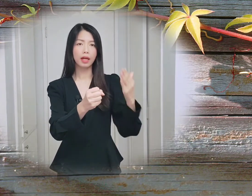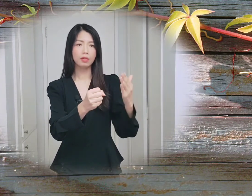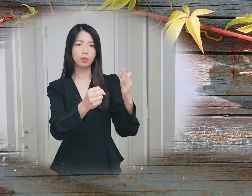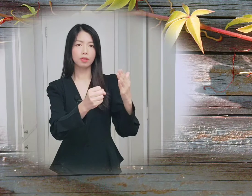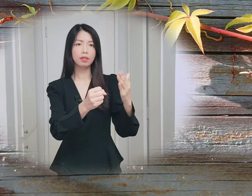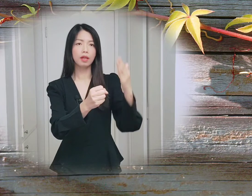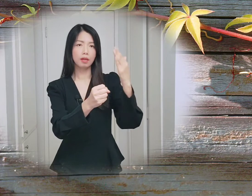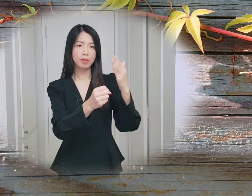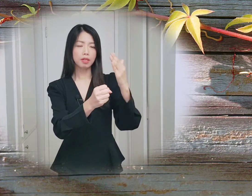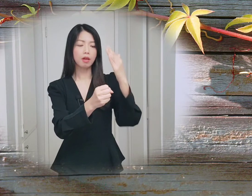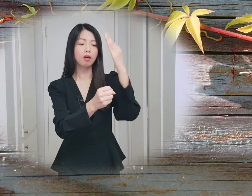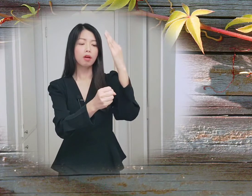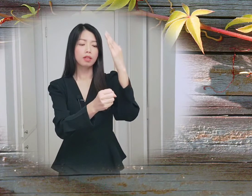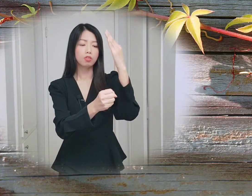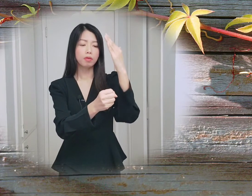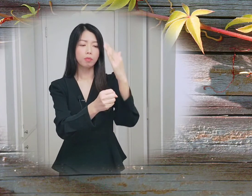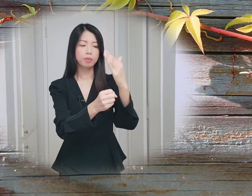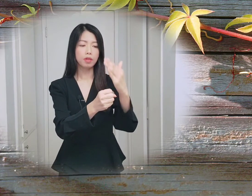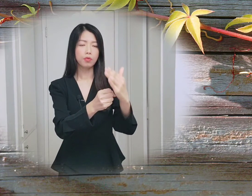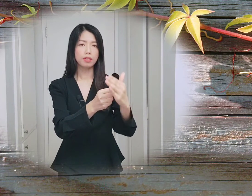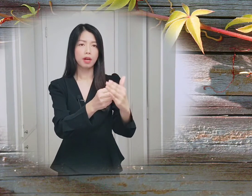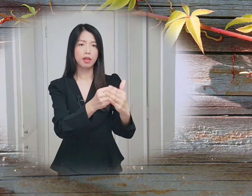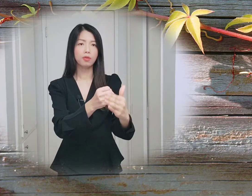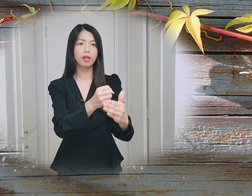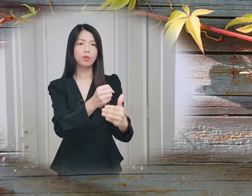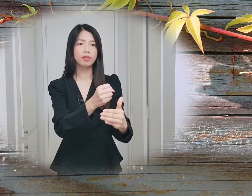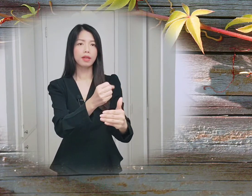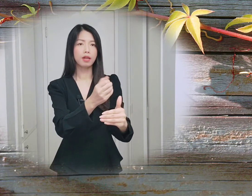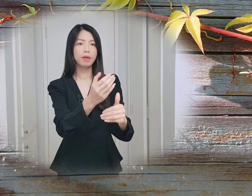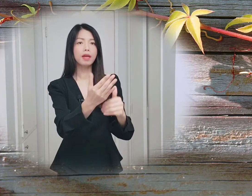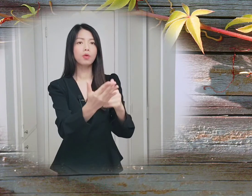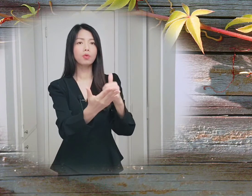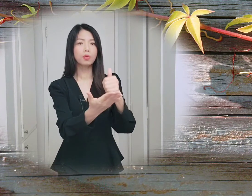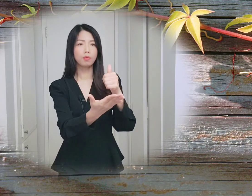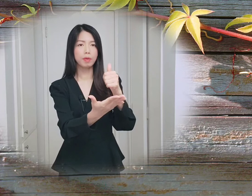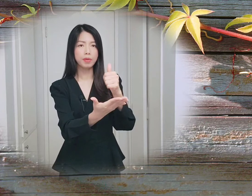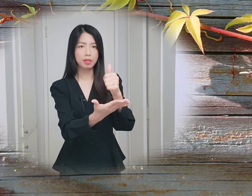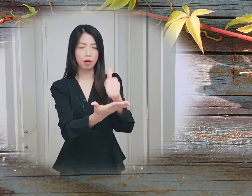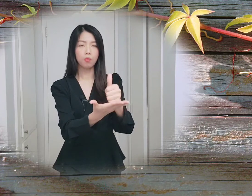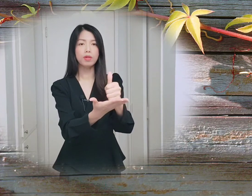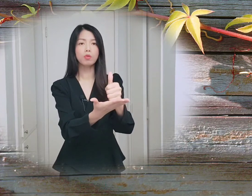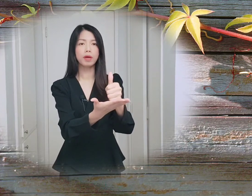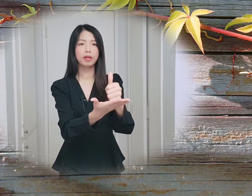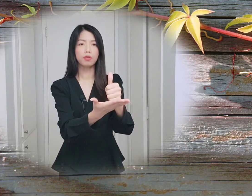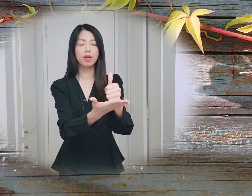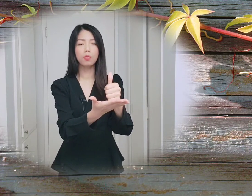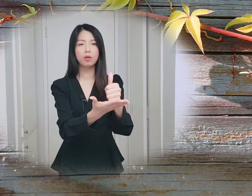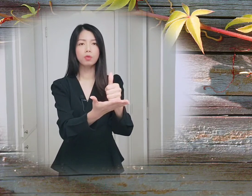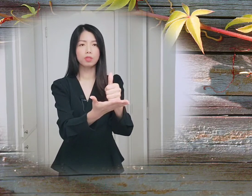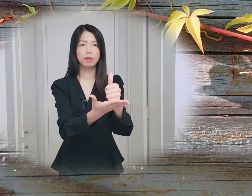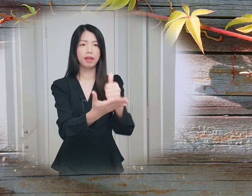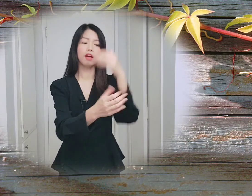쥐시고 다른 손은 피셔서 이 주먹 옆을 위에서 아래로 내려오신 다음에 오른손 엄지만 피셔서 왼손 바닥